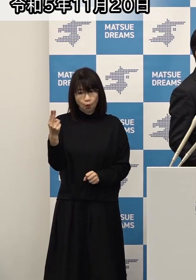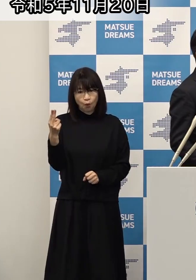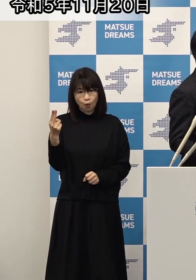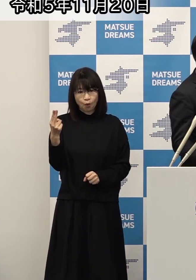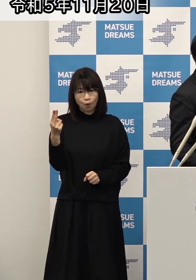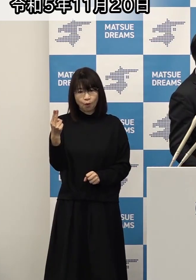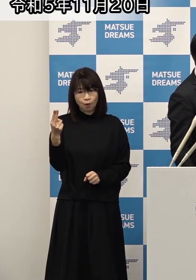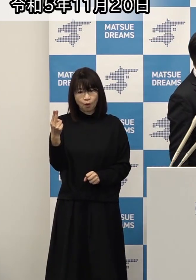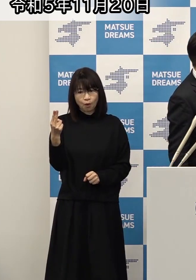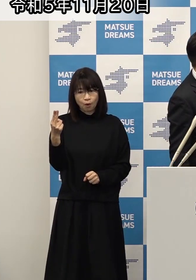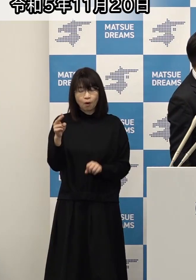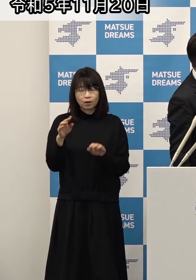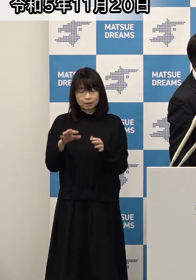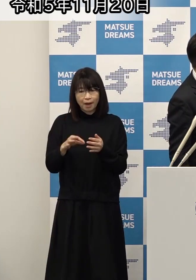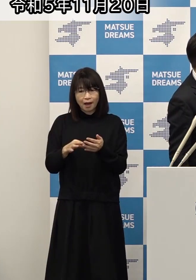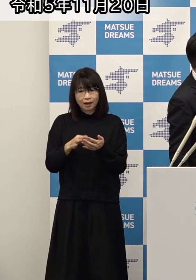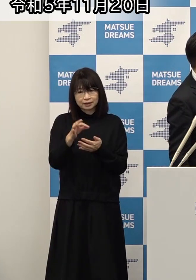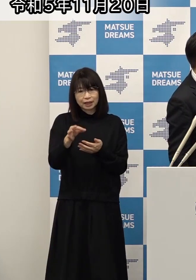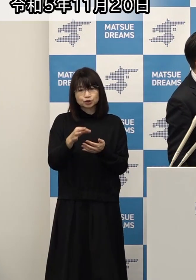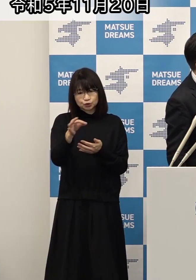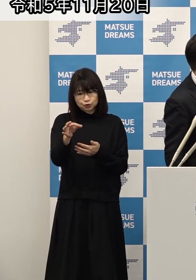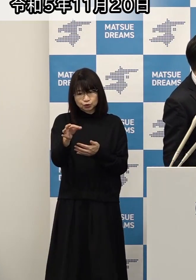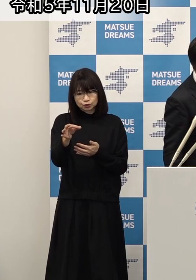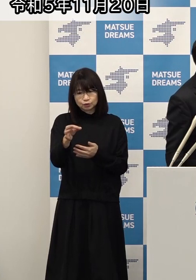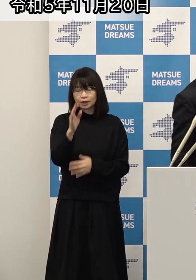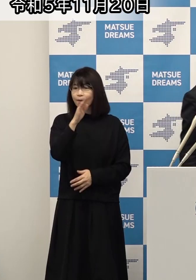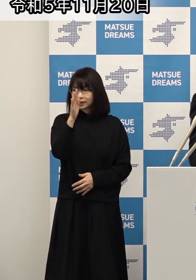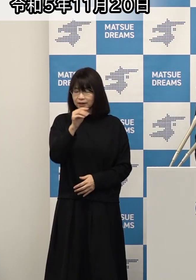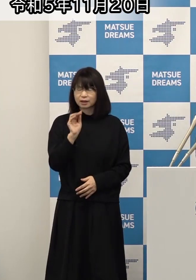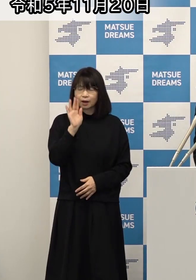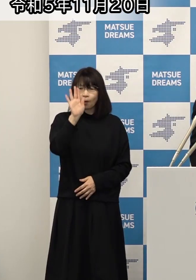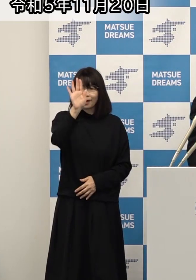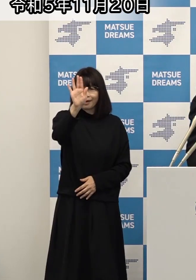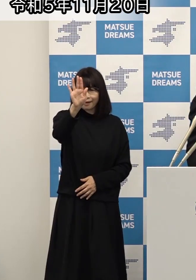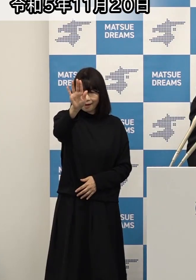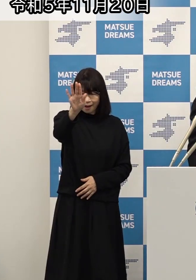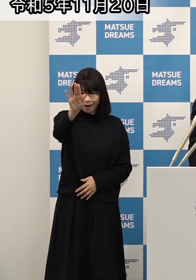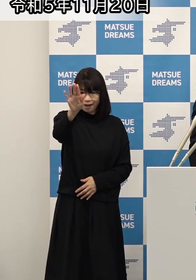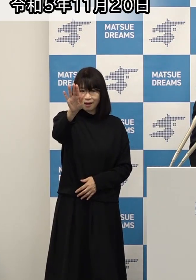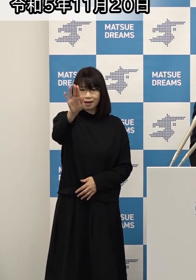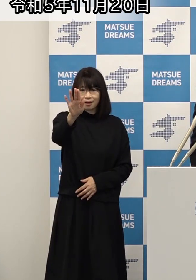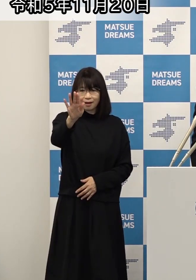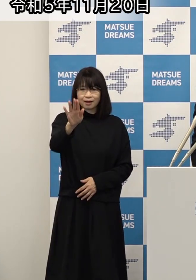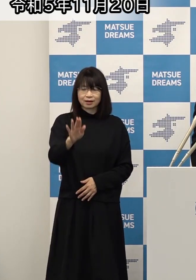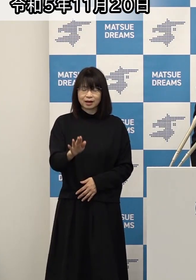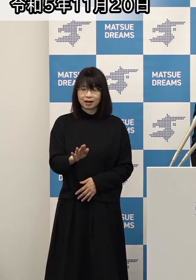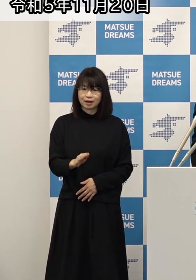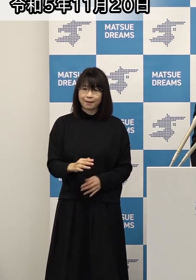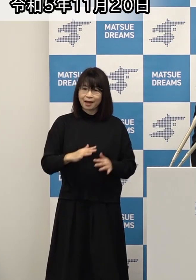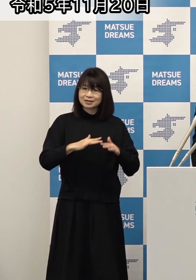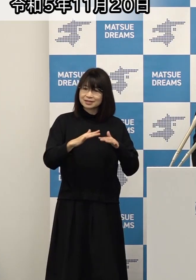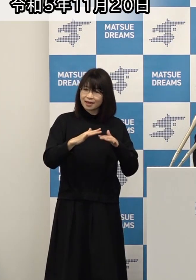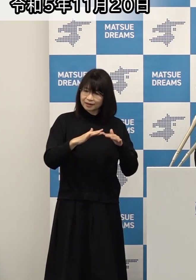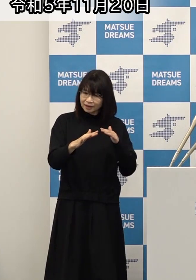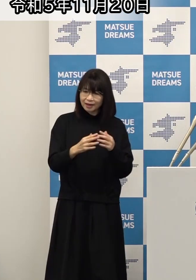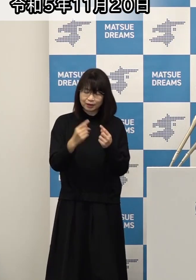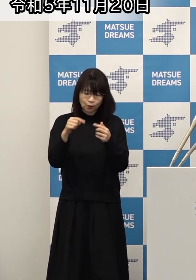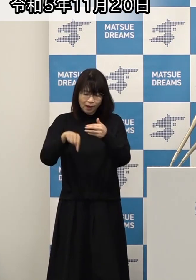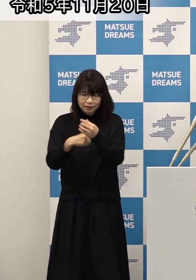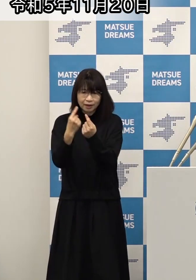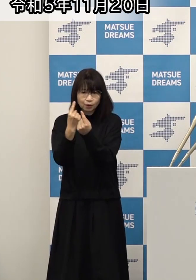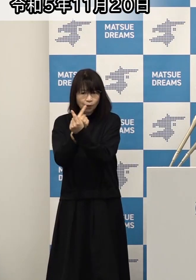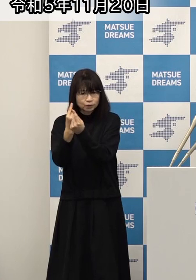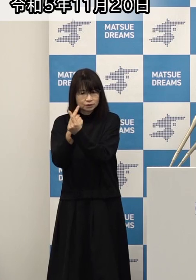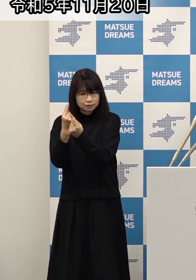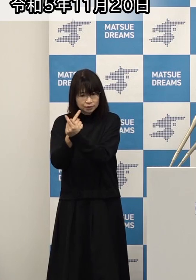年度現金として支出するものではございませんが、今後実地設計改修工事については